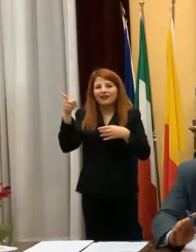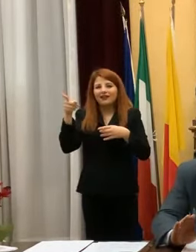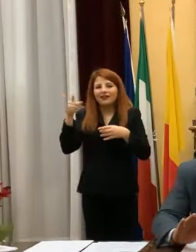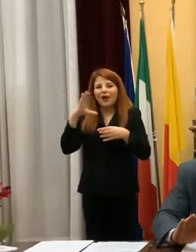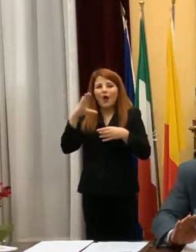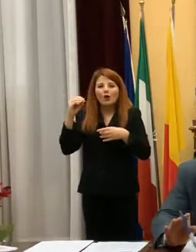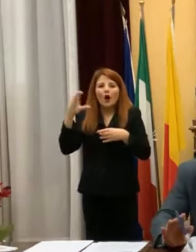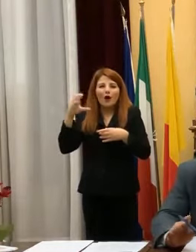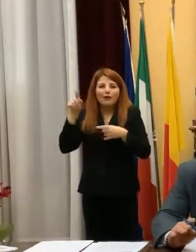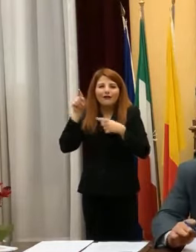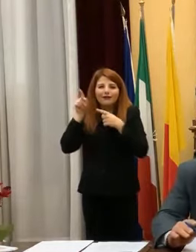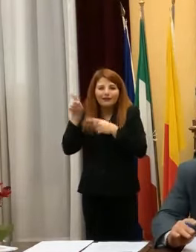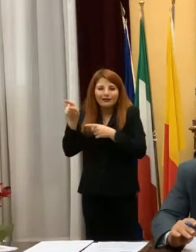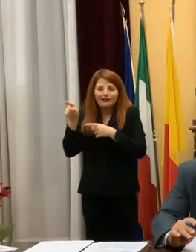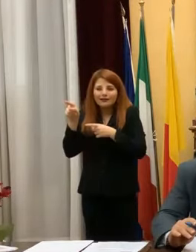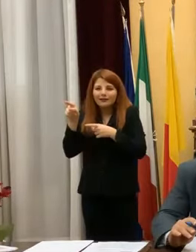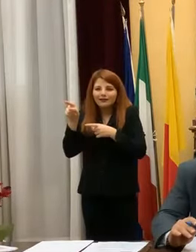dormiva, preoccupazioni,